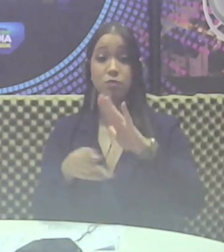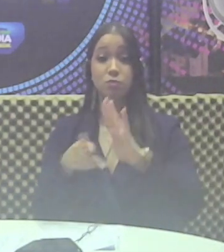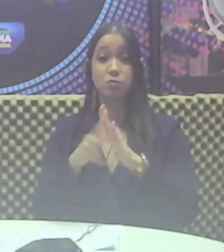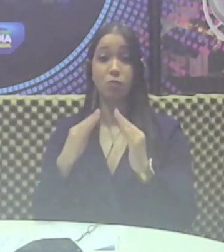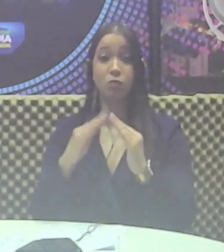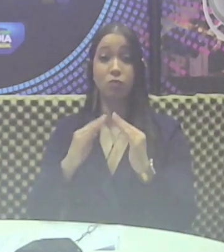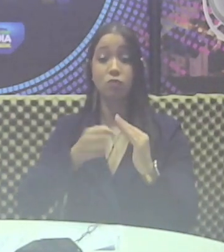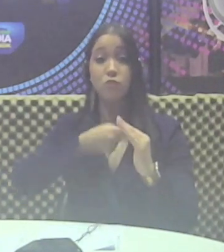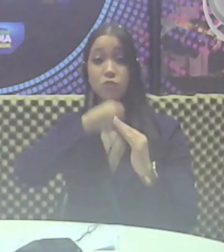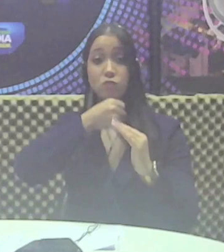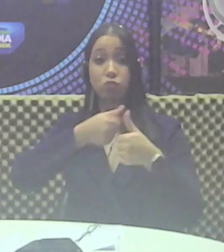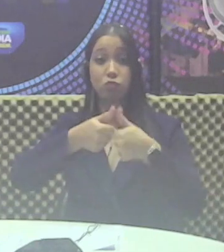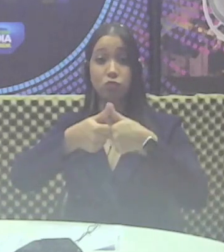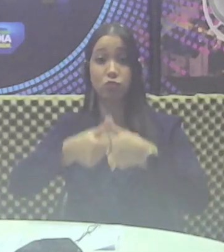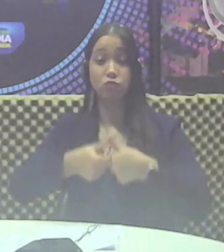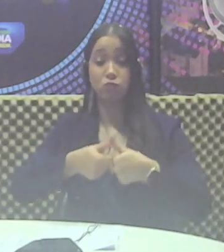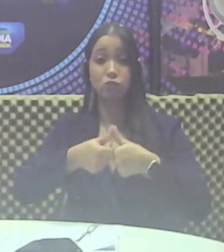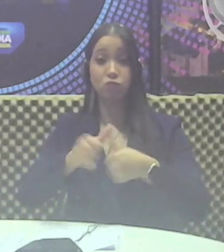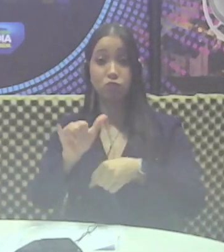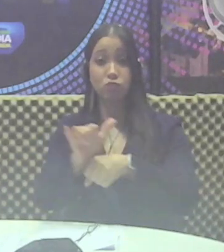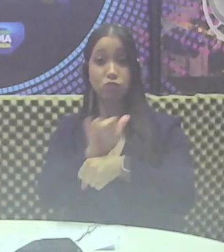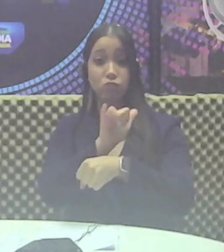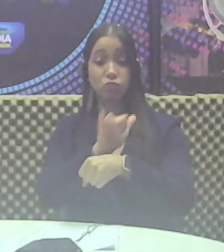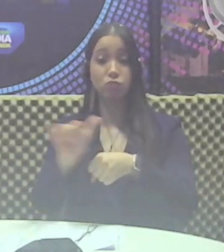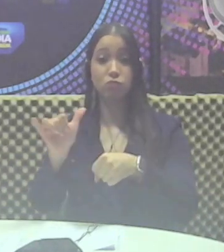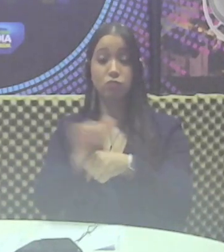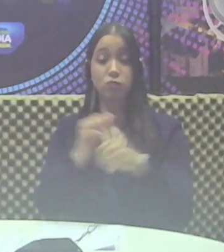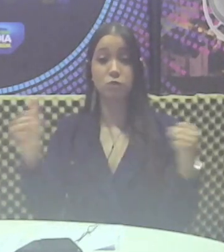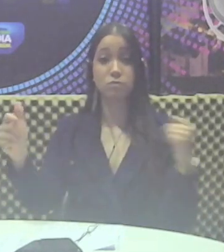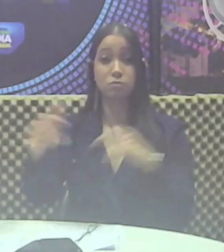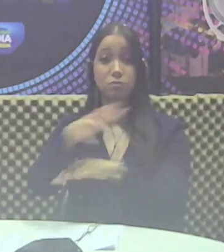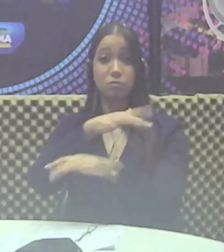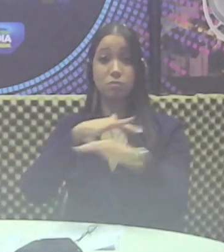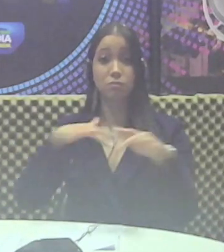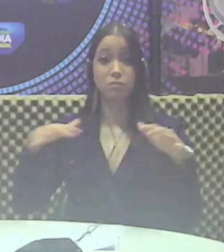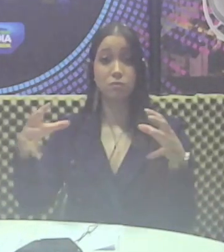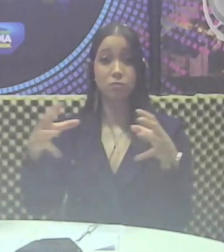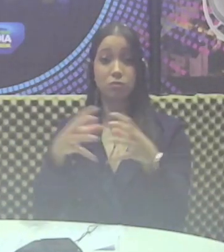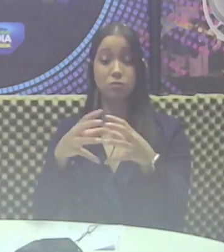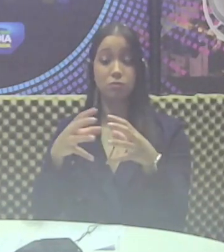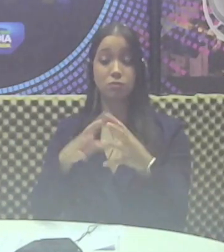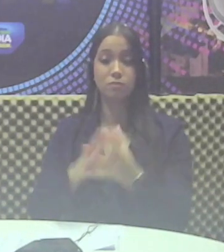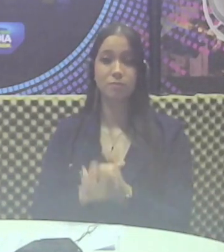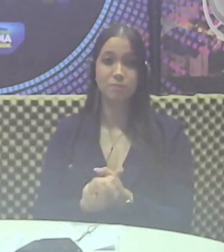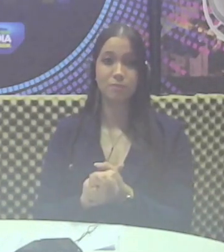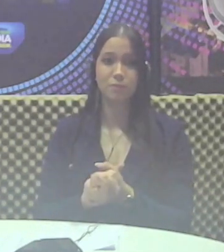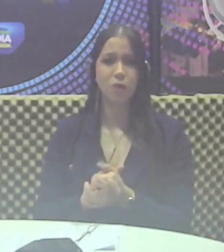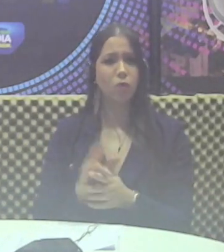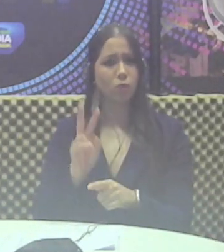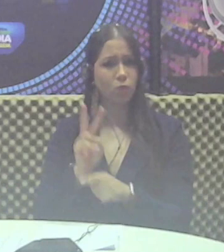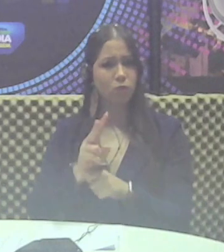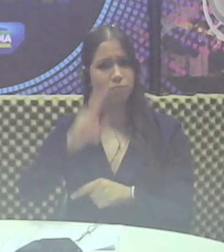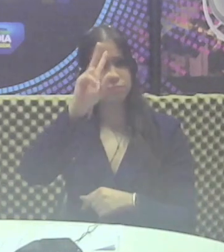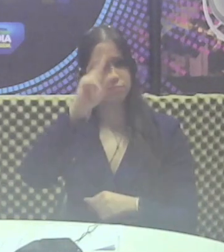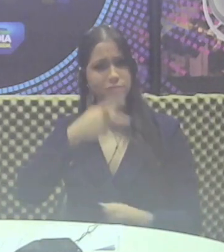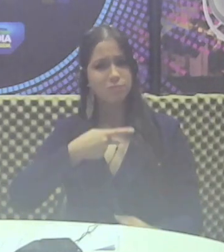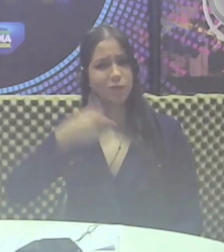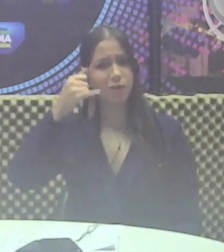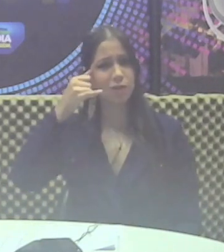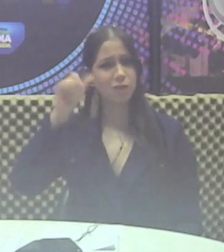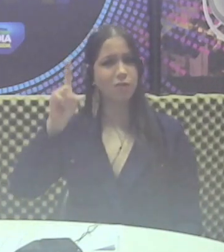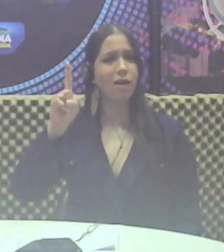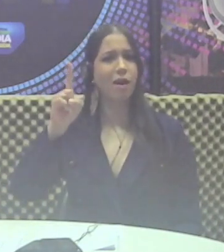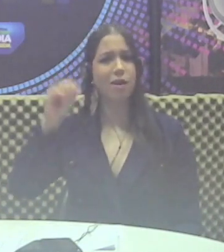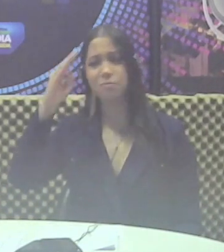para idosos e em locais estratégicos de grande fluxo destes públicos. Vamos nos cuidar. A prevenção é